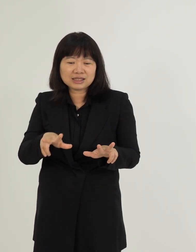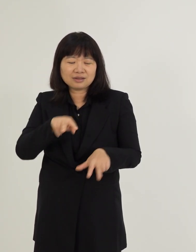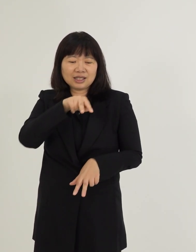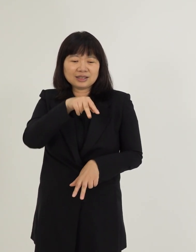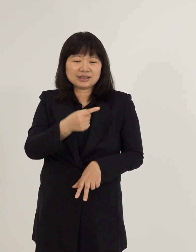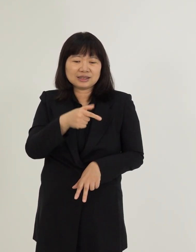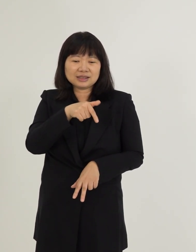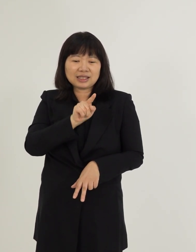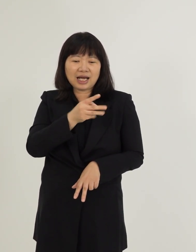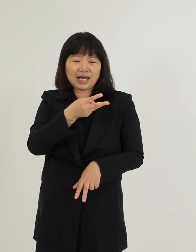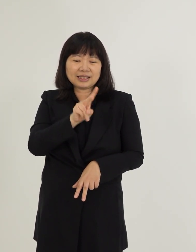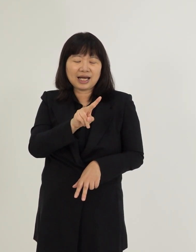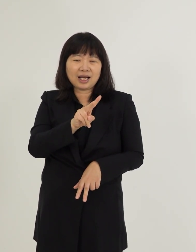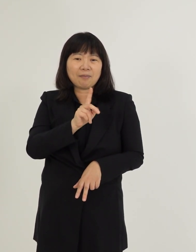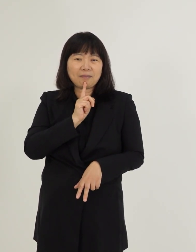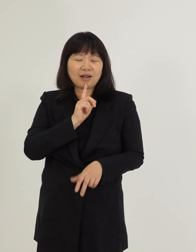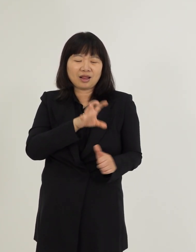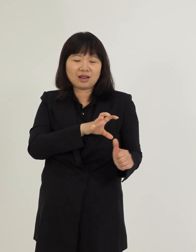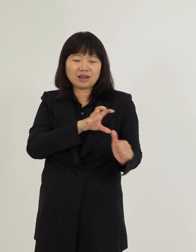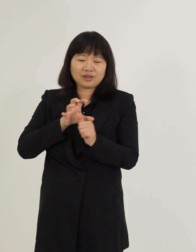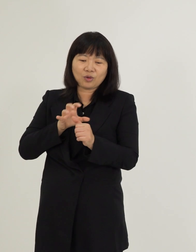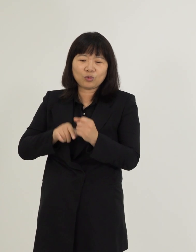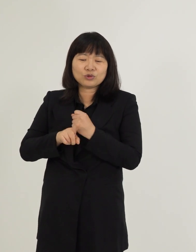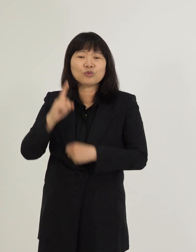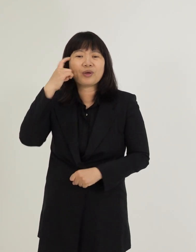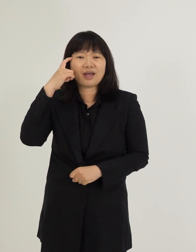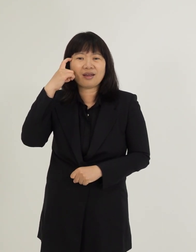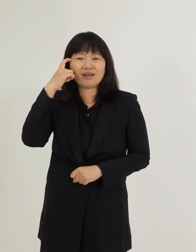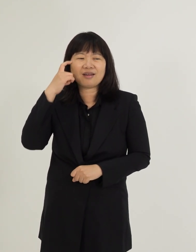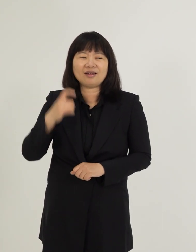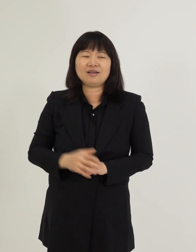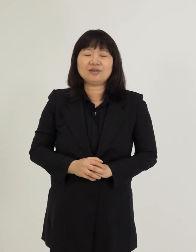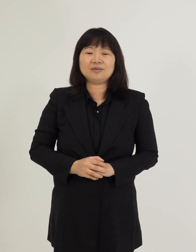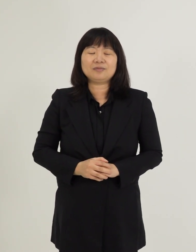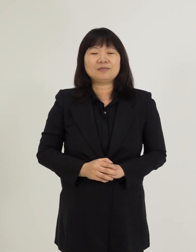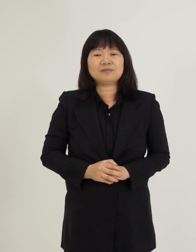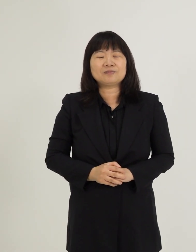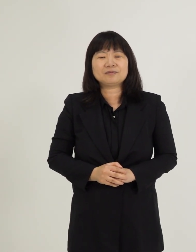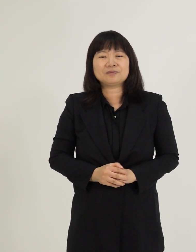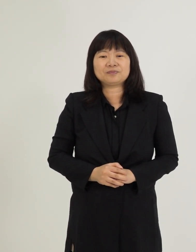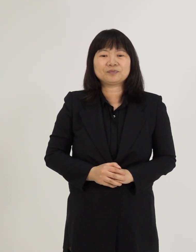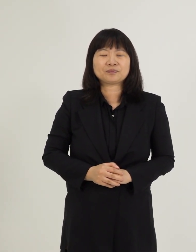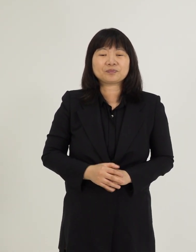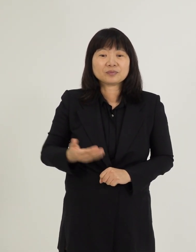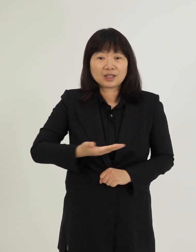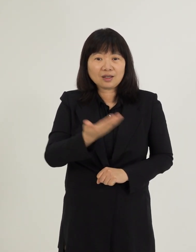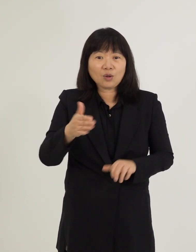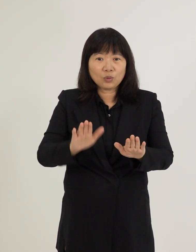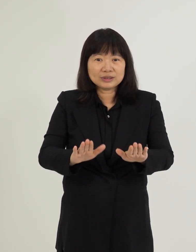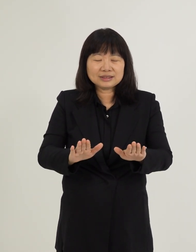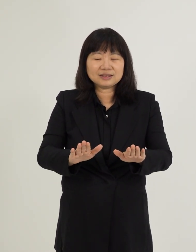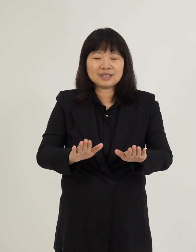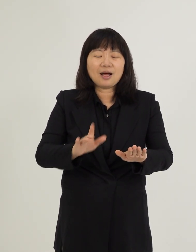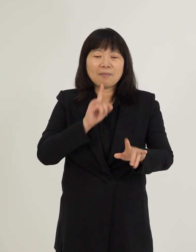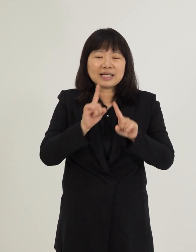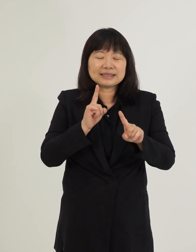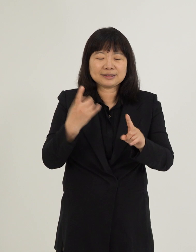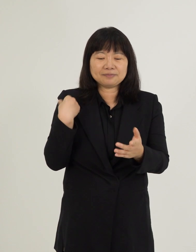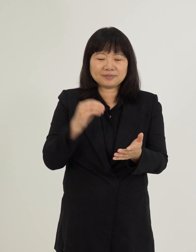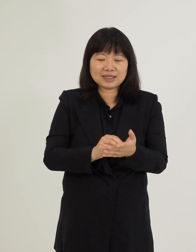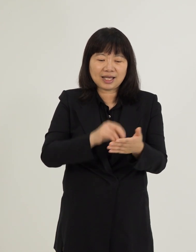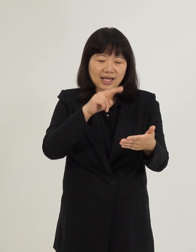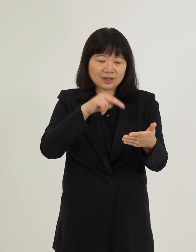스가랴의 예언을 인용했을까? 여러분 보세요. 다시 오늘 본문으로 돌아가서